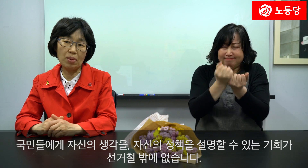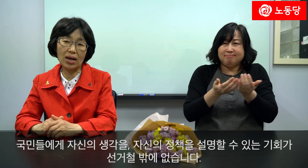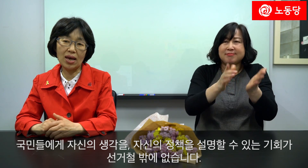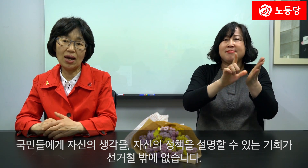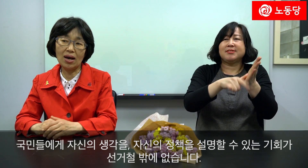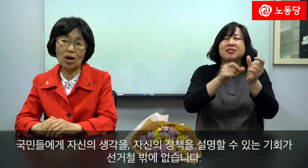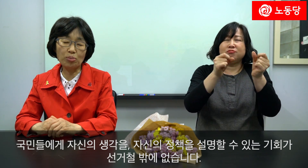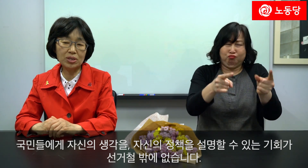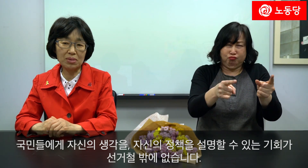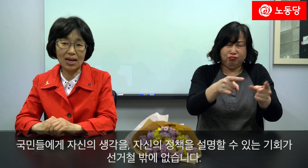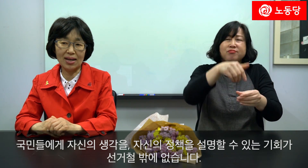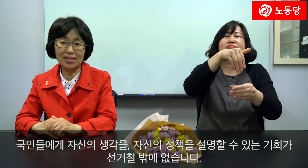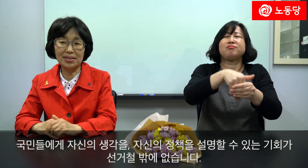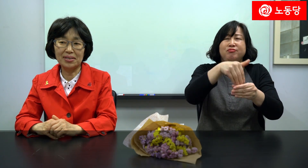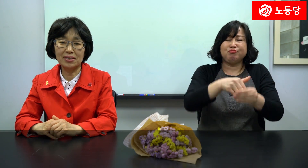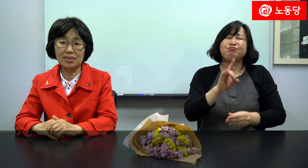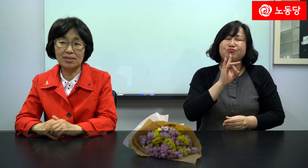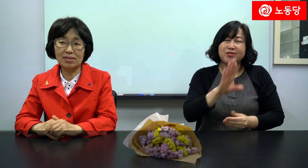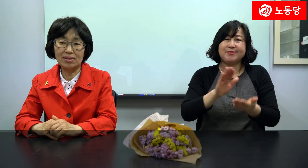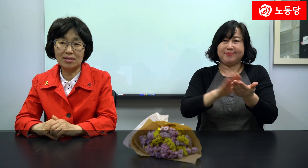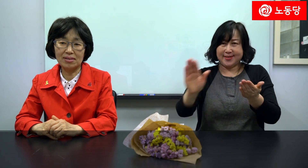선거 때밖에 없습니다.